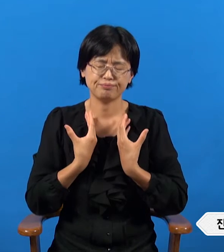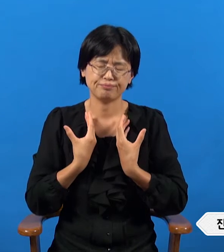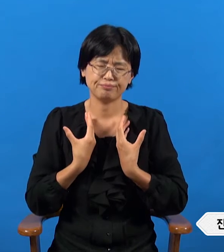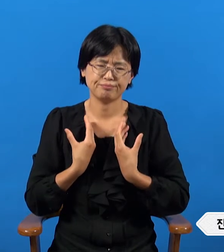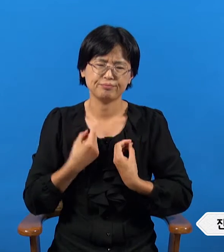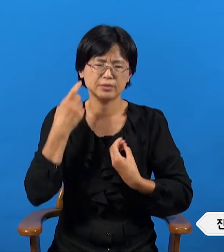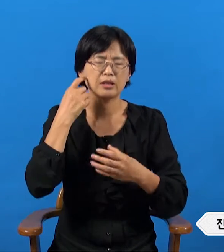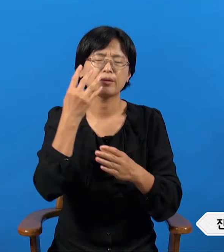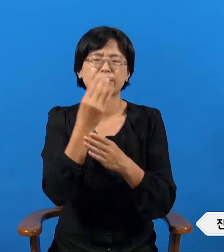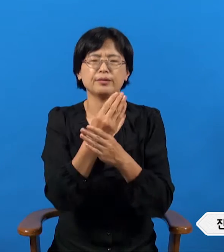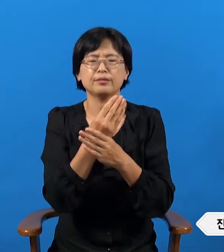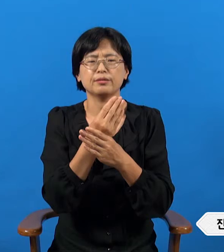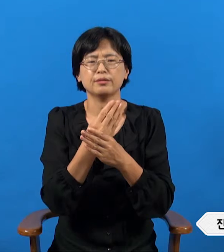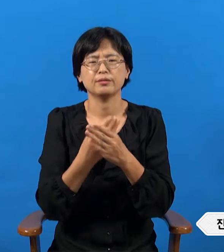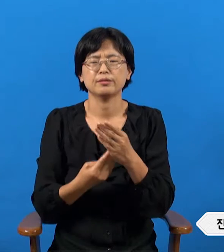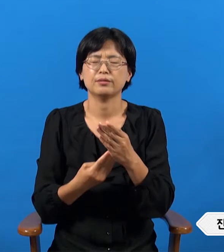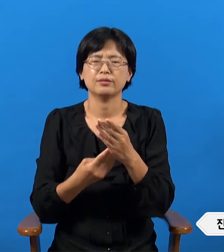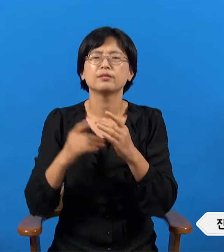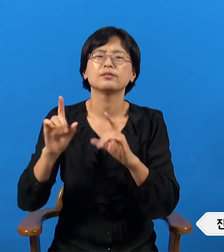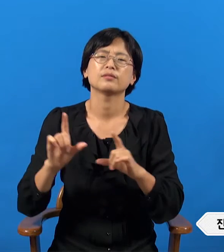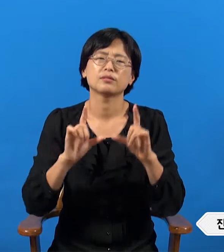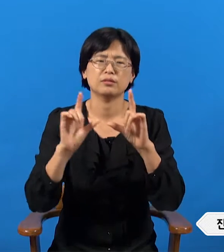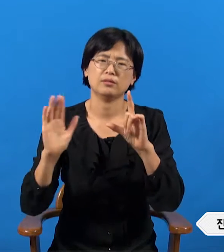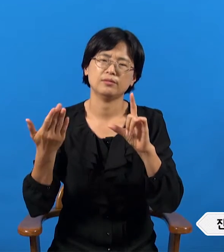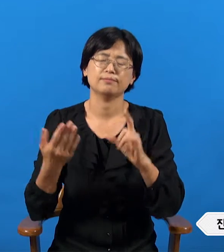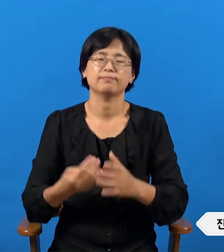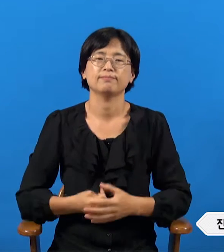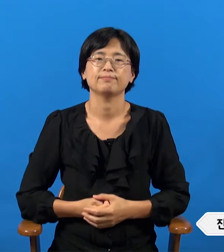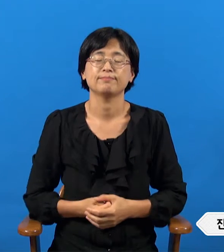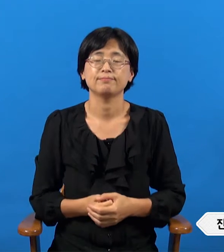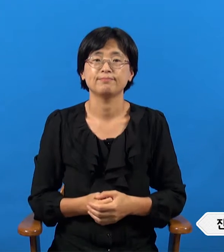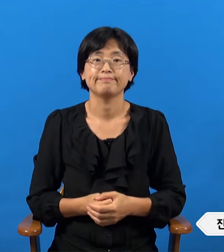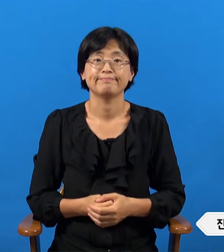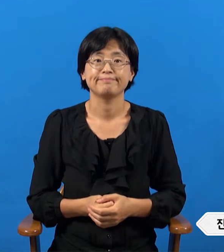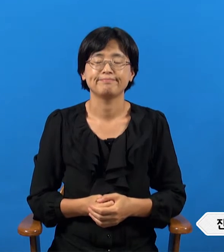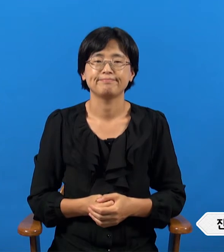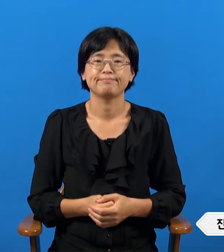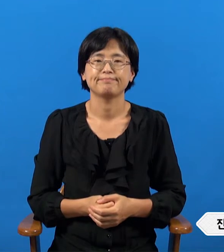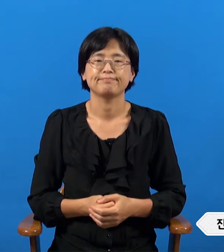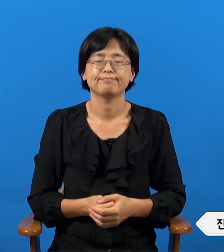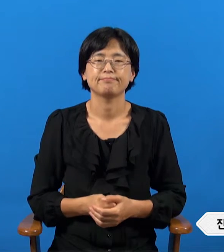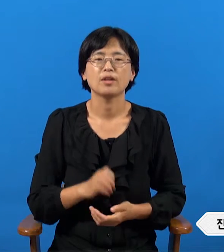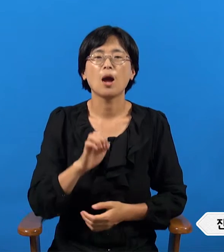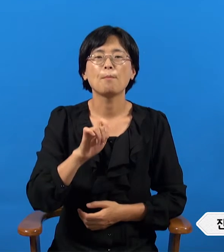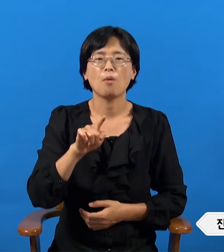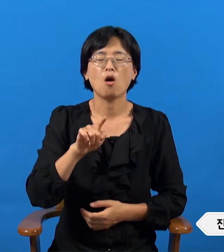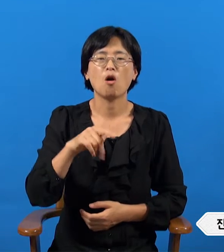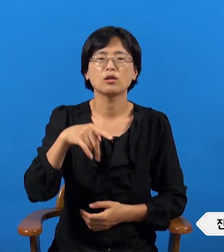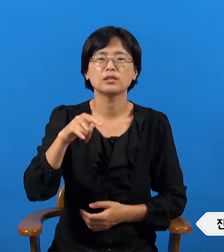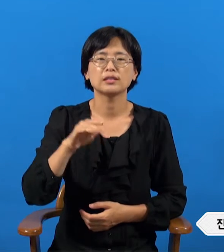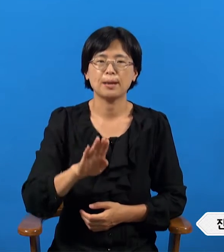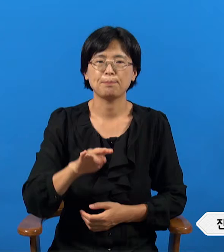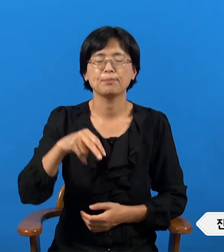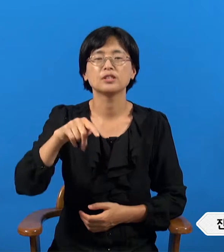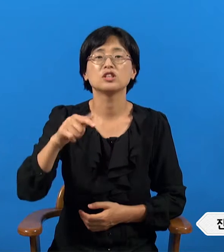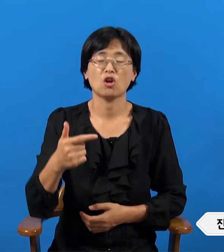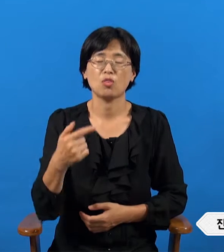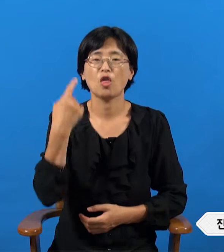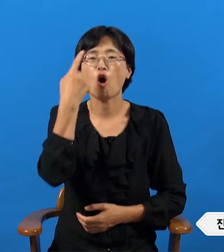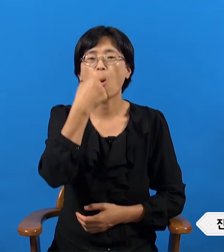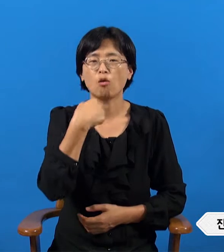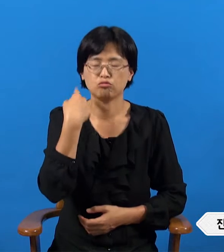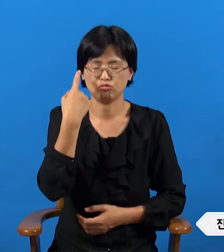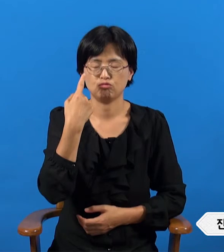자신을 비하하며 열등감 가운데 들어가게 됩니다. perception, 내가